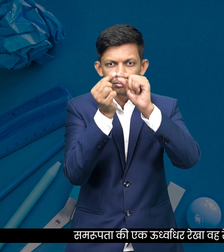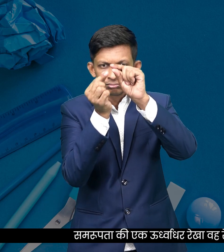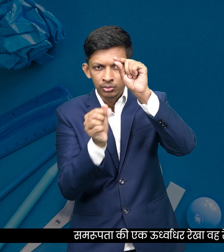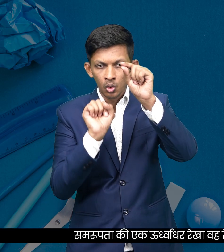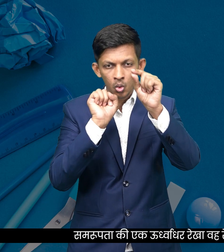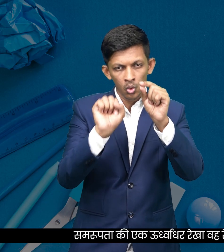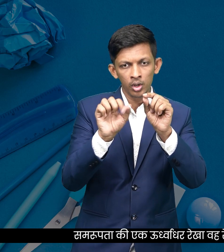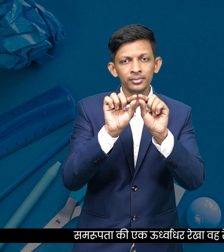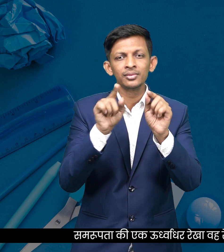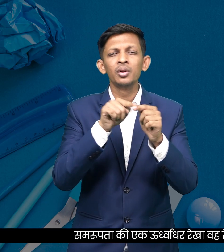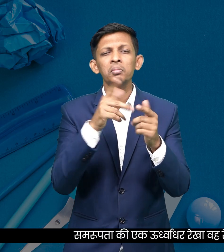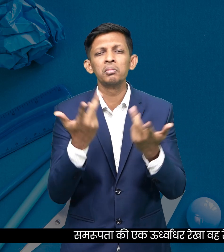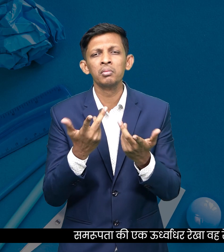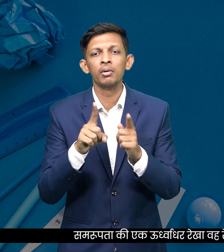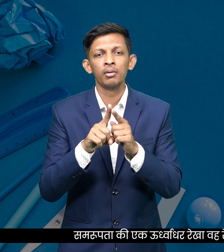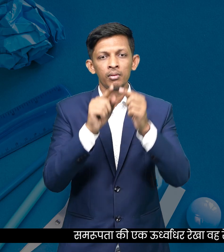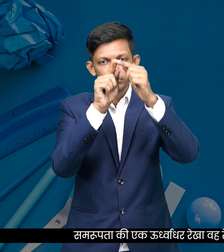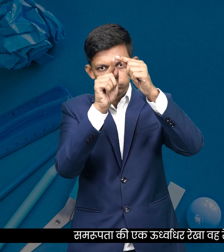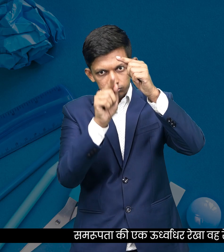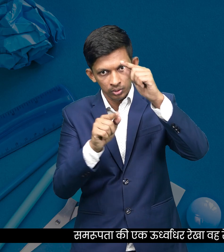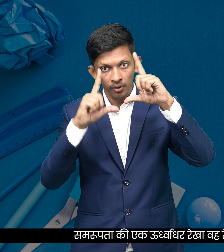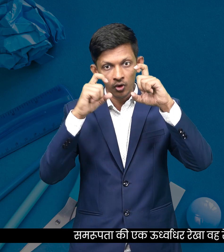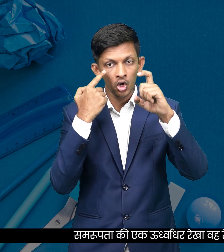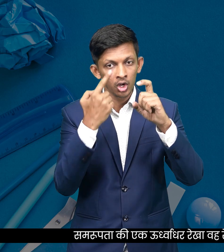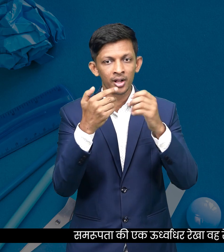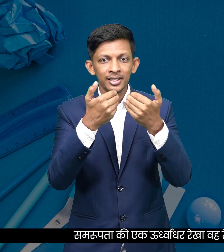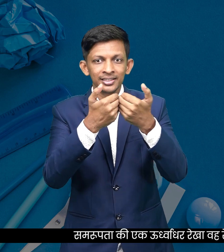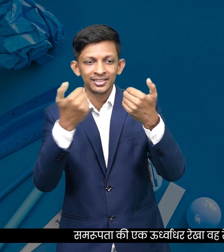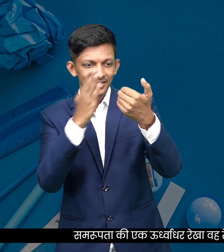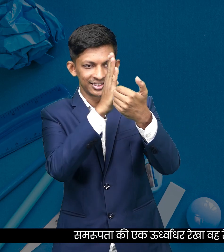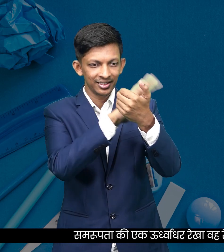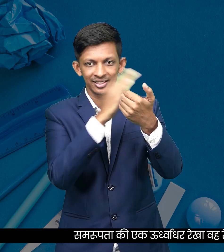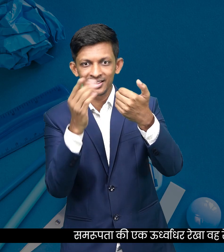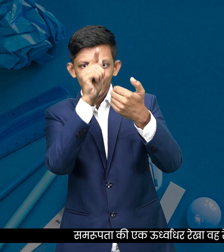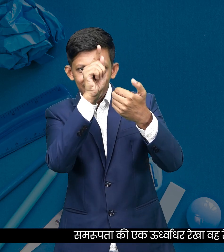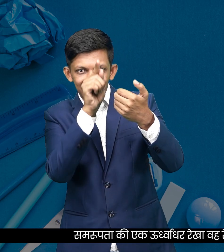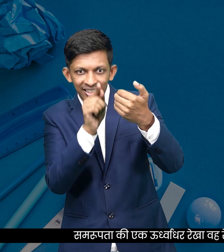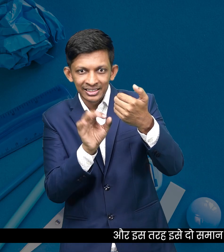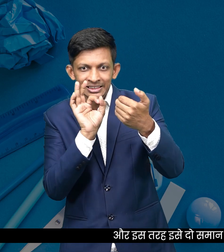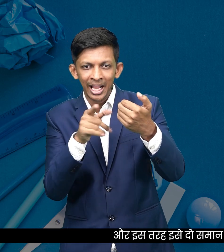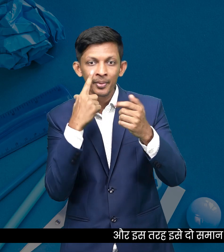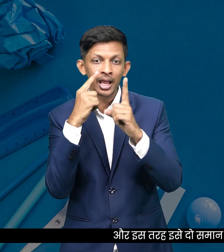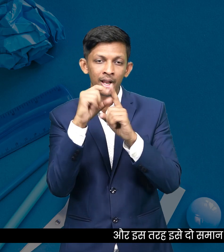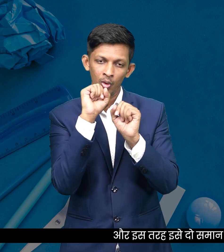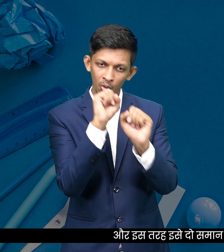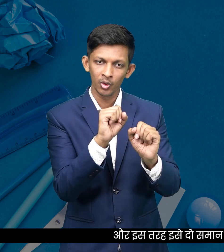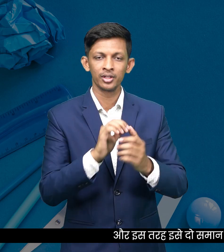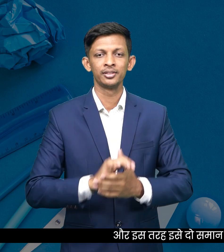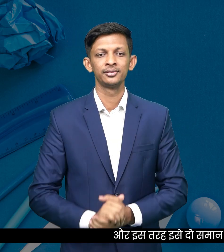एक ऊर्ध्वाधर रेखा वह रेखा है जो एक छवि को नीचे ले जाती है और इस तरह से इसे